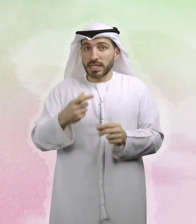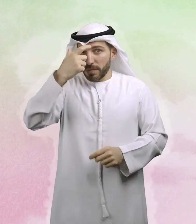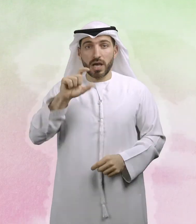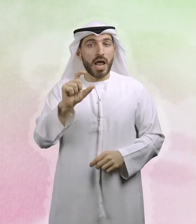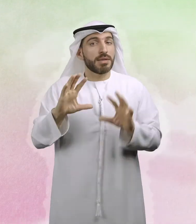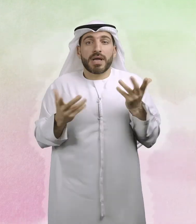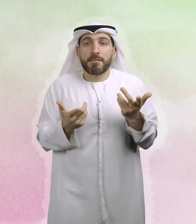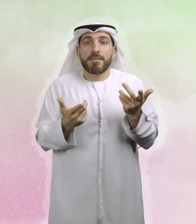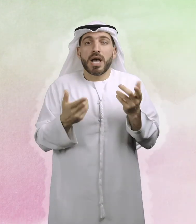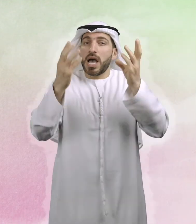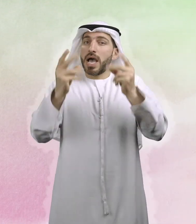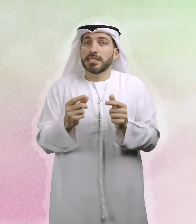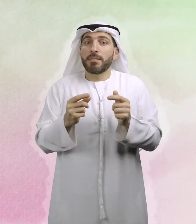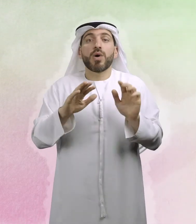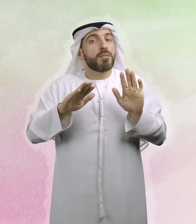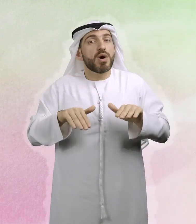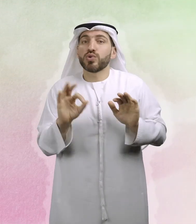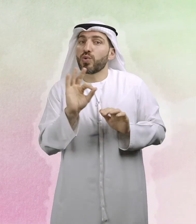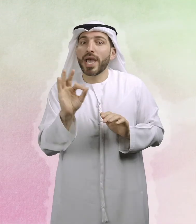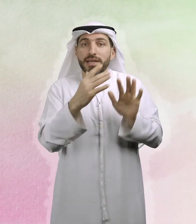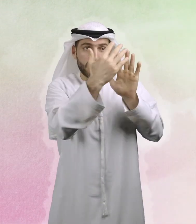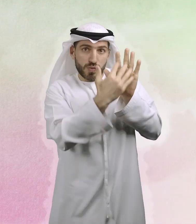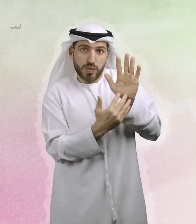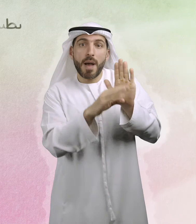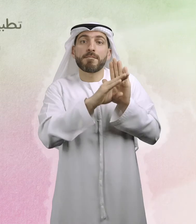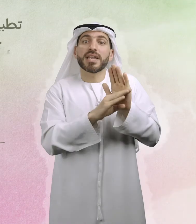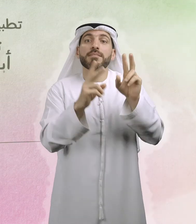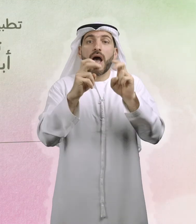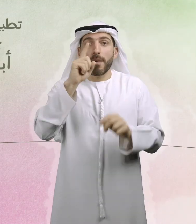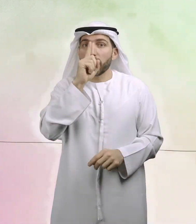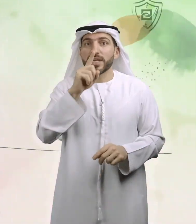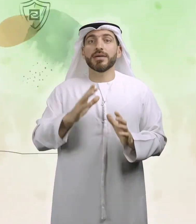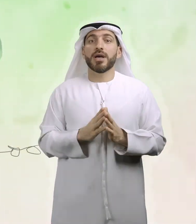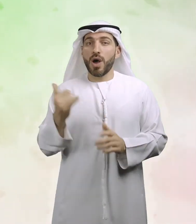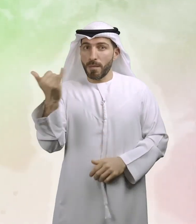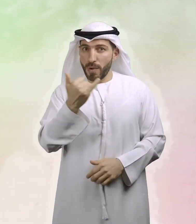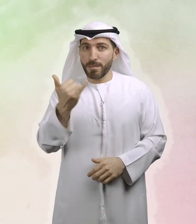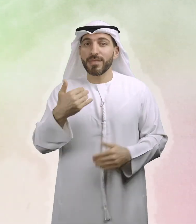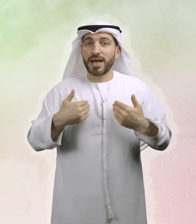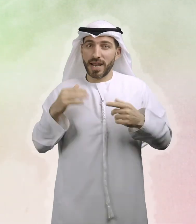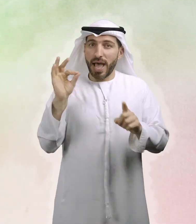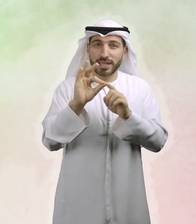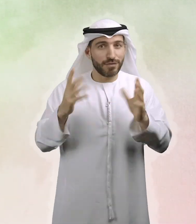للاستقطاع، وتتوفر هذه المعلومات على تطبيق تقاعد أبوظبي. مهمتنا